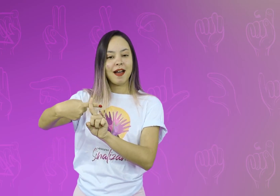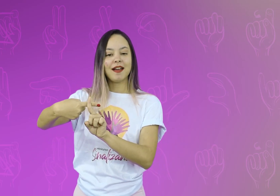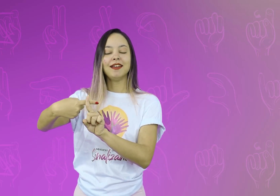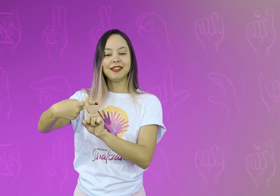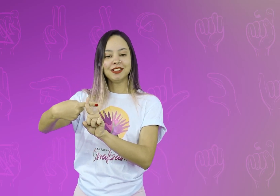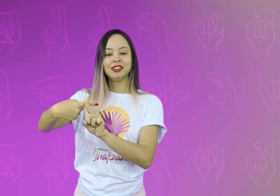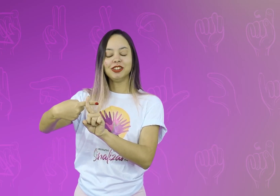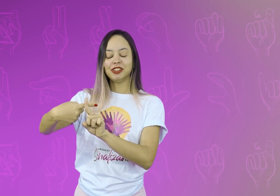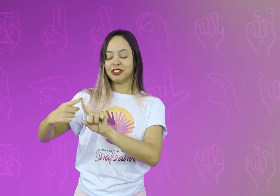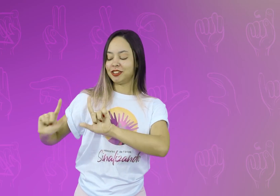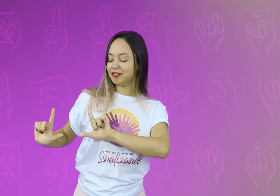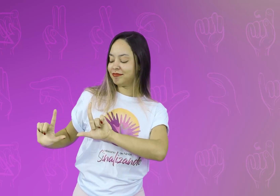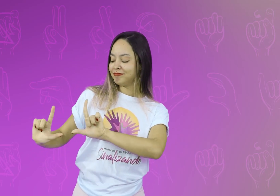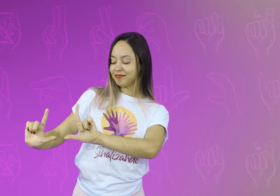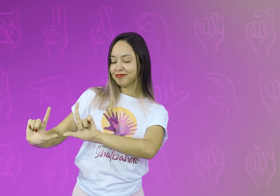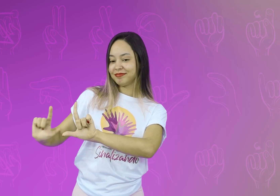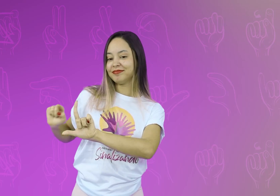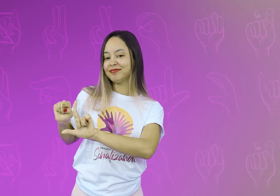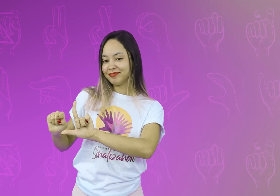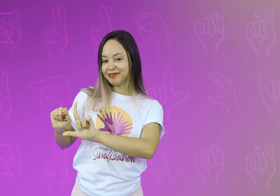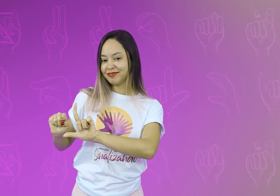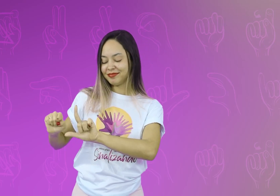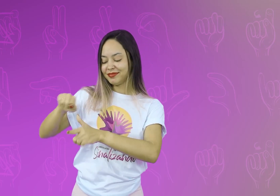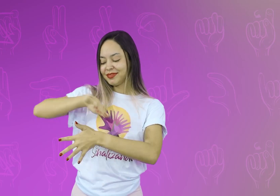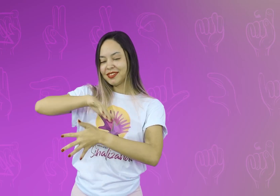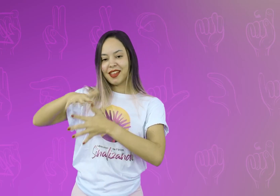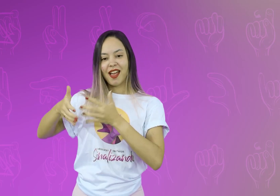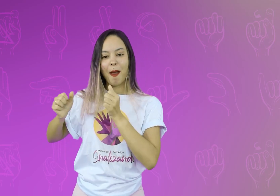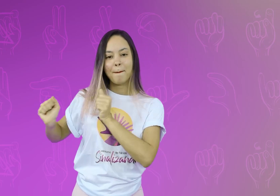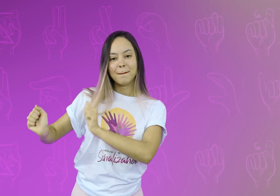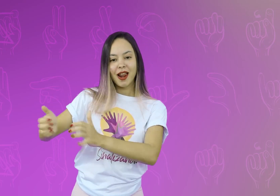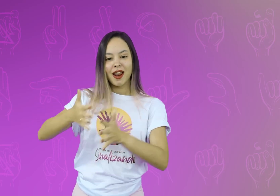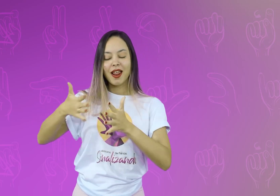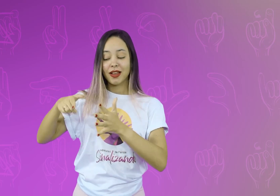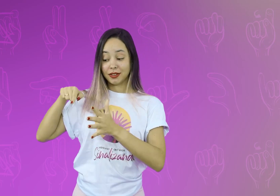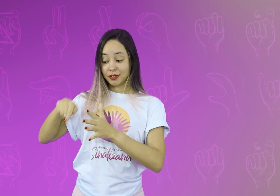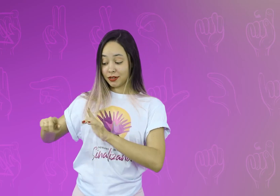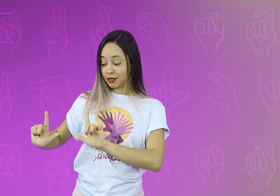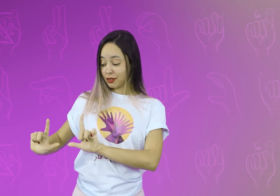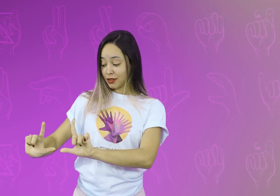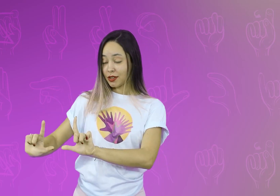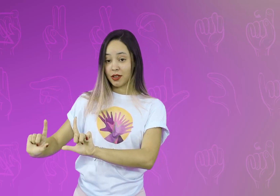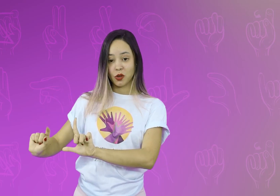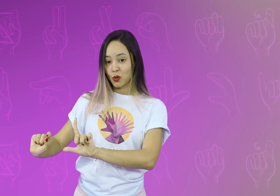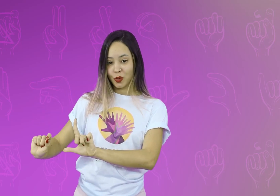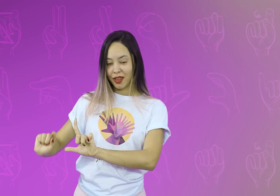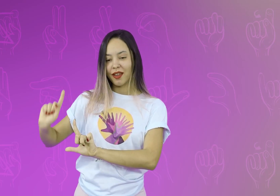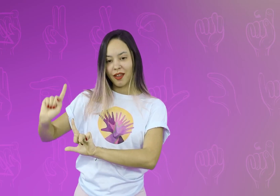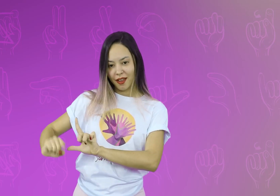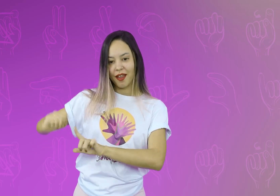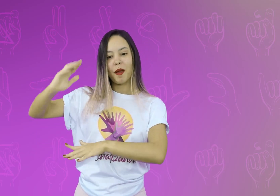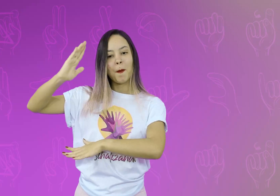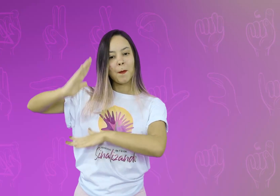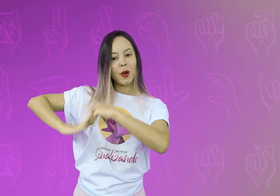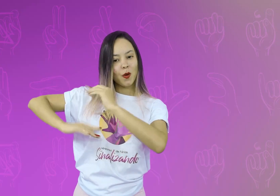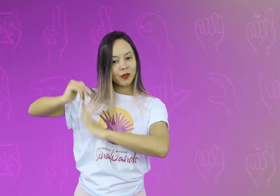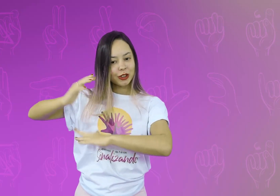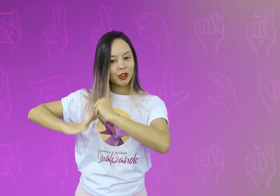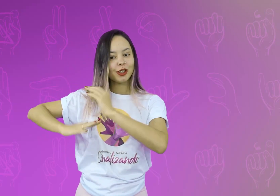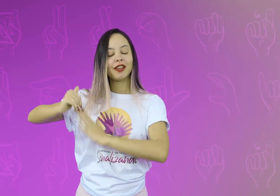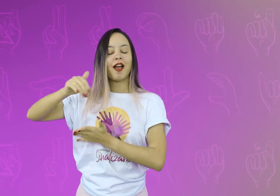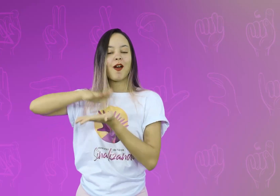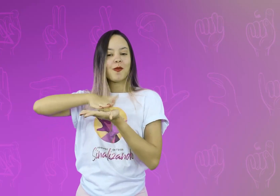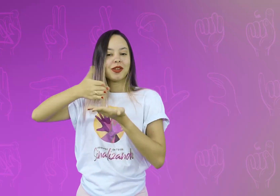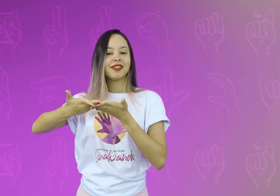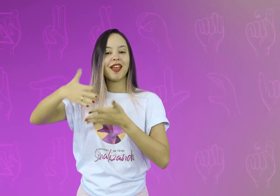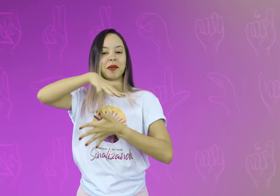legenda, tá? E também a janelinha de Libras, que fica no canto inferior da